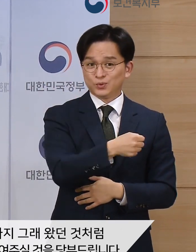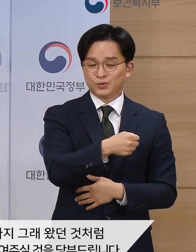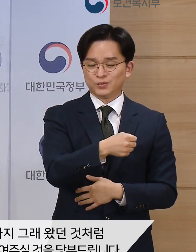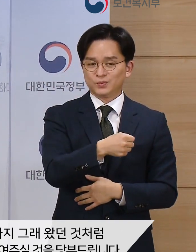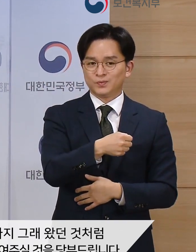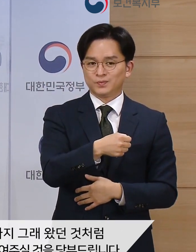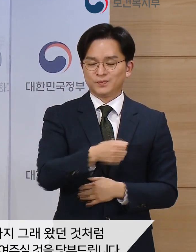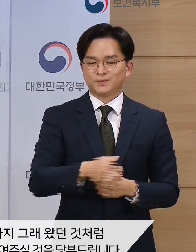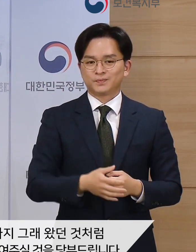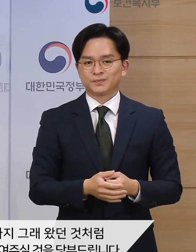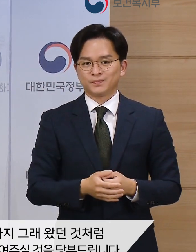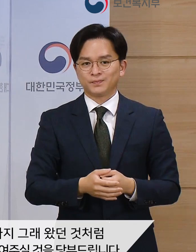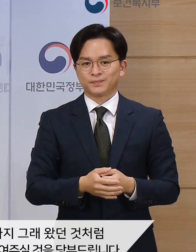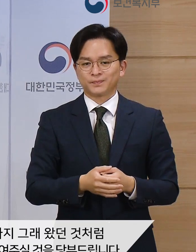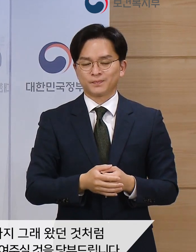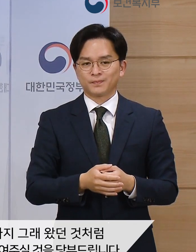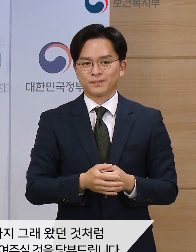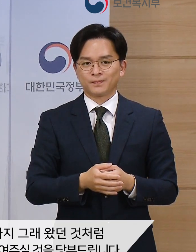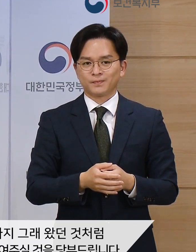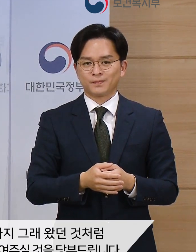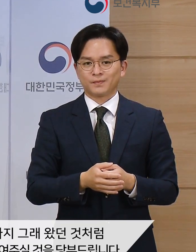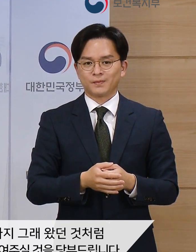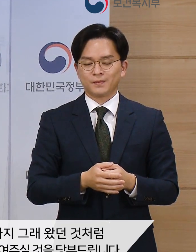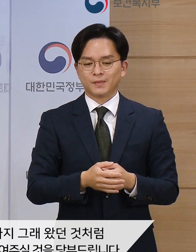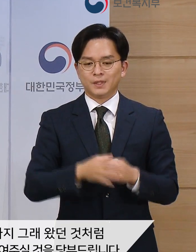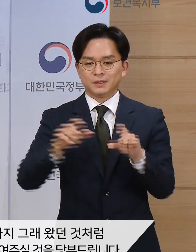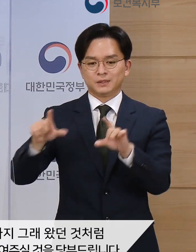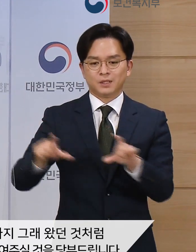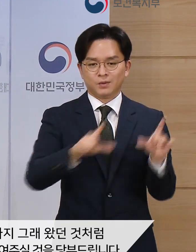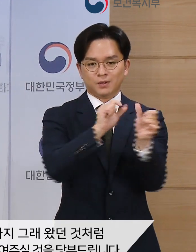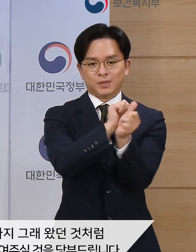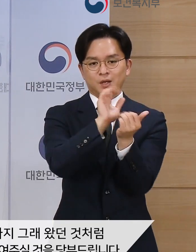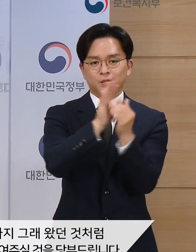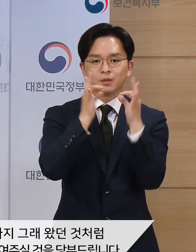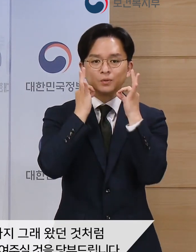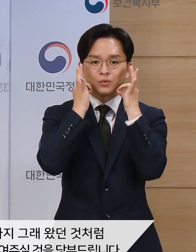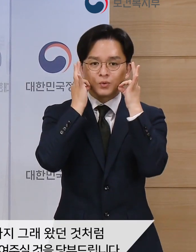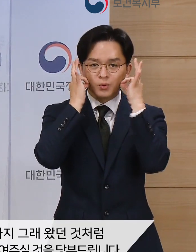것처럼 일상생활에서 다양하고 창의적인